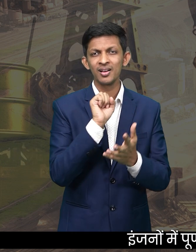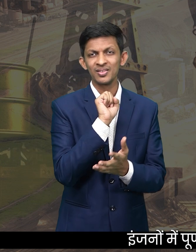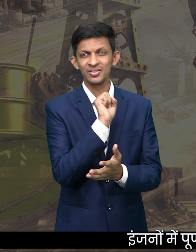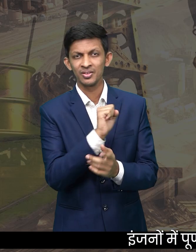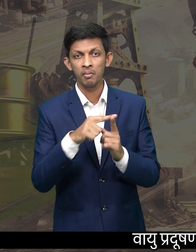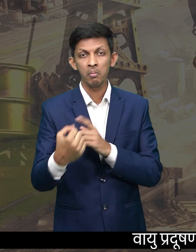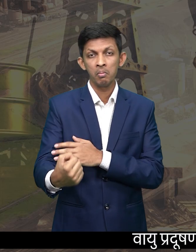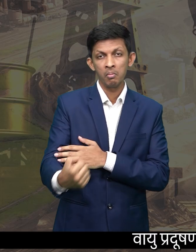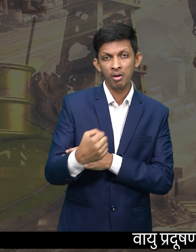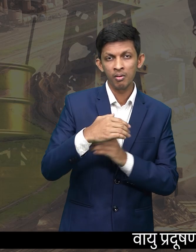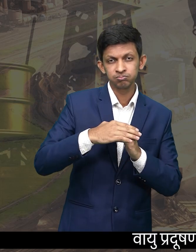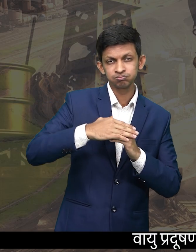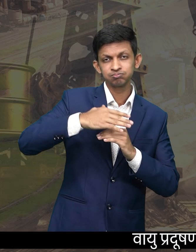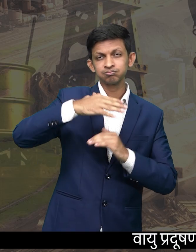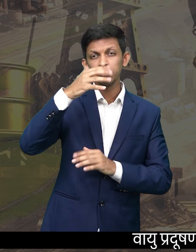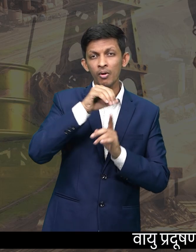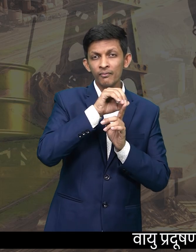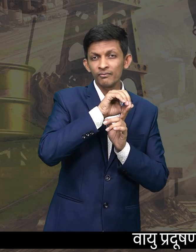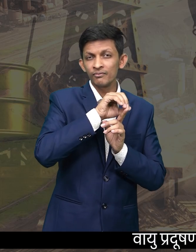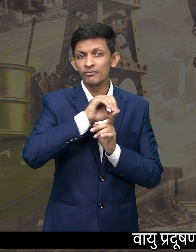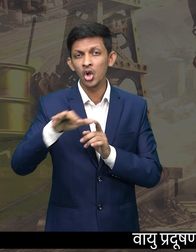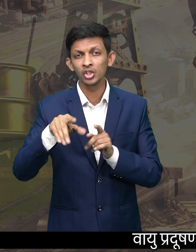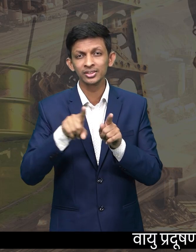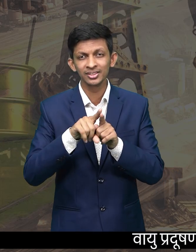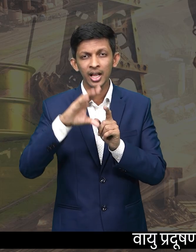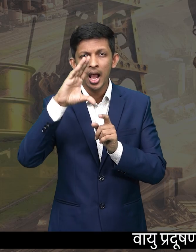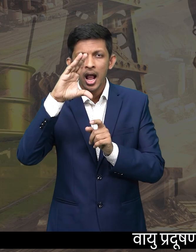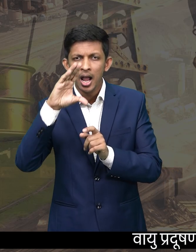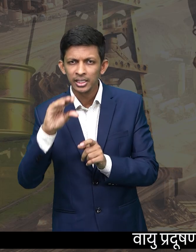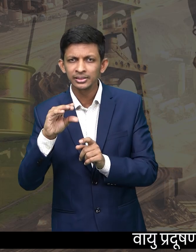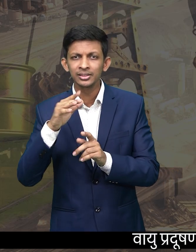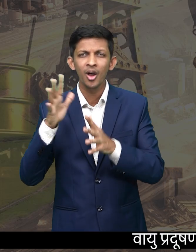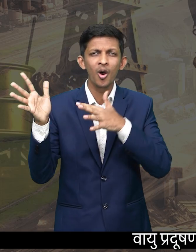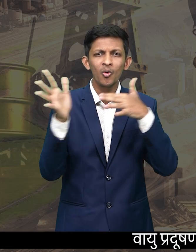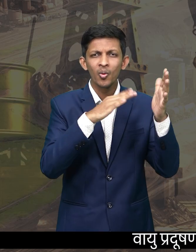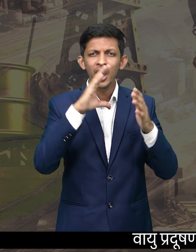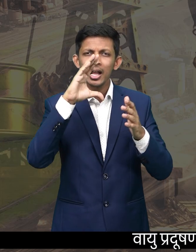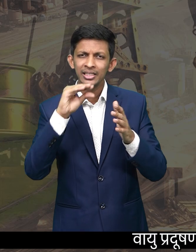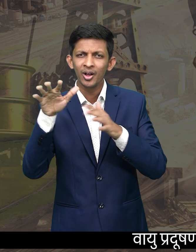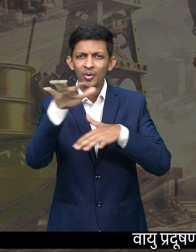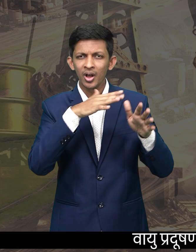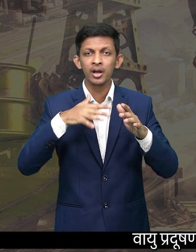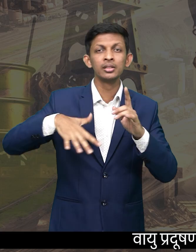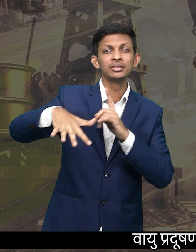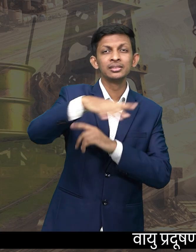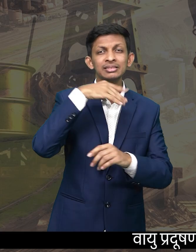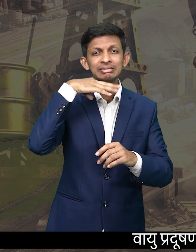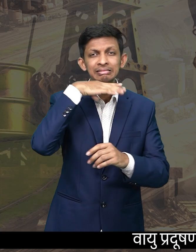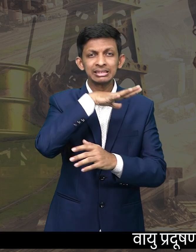में वृद्धि और वायु प्रदूषण को कम करने पर केंद्रित किया जाता है।